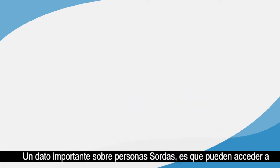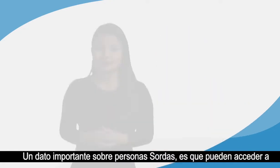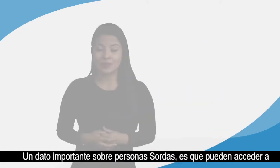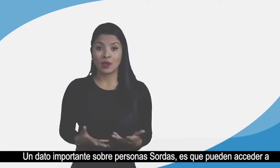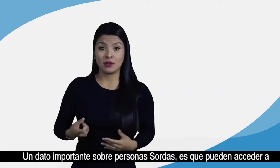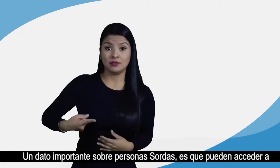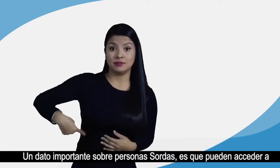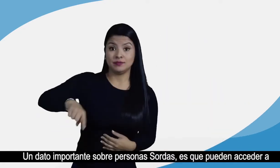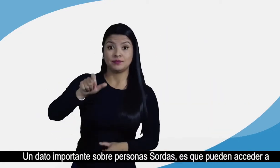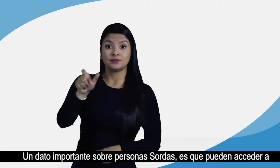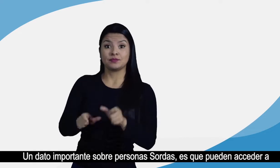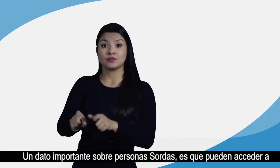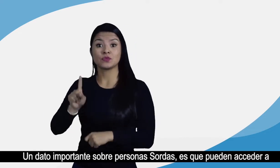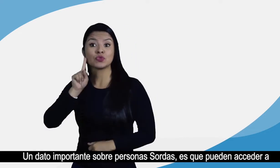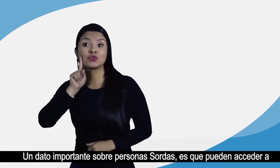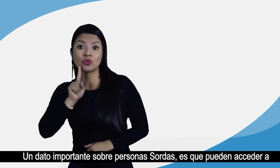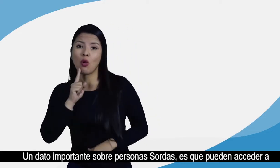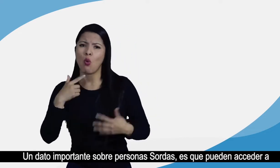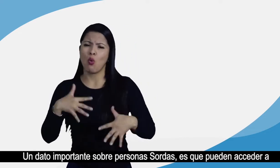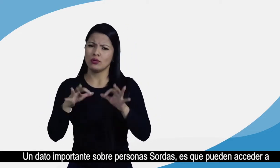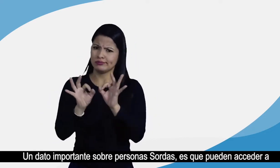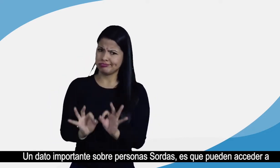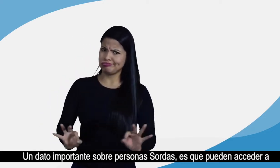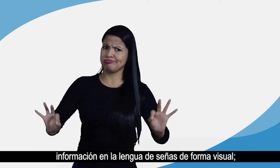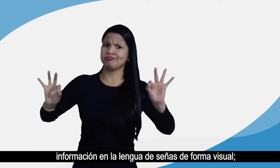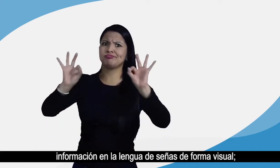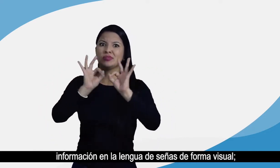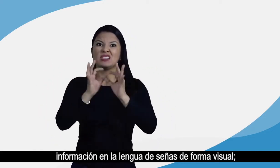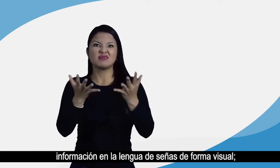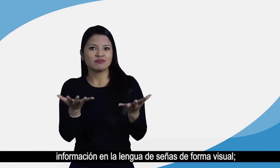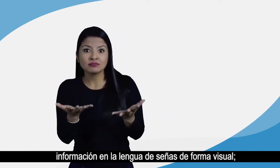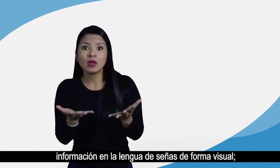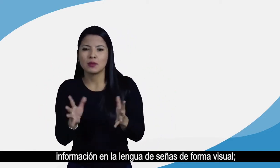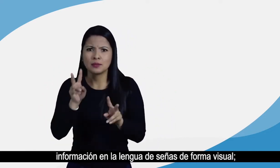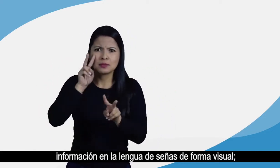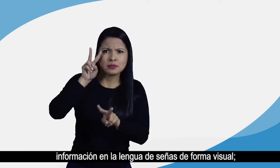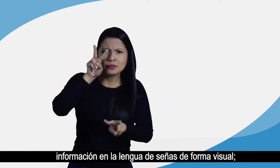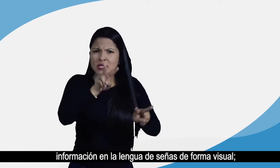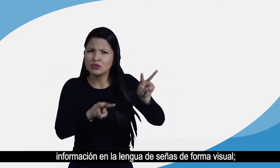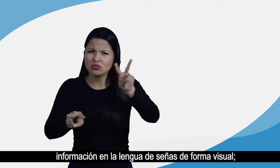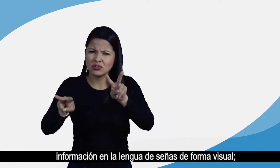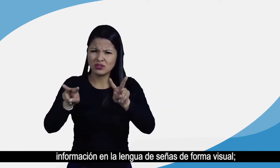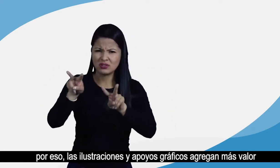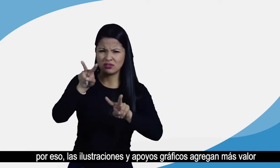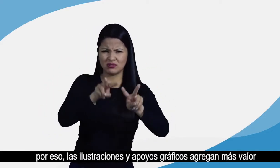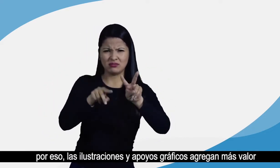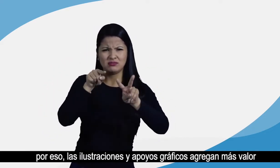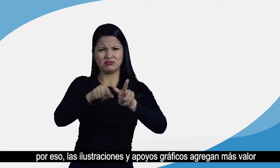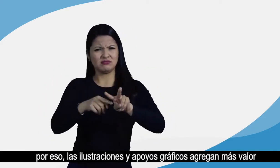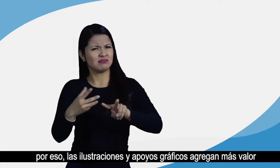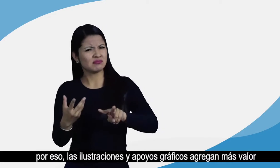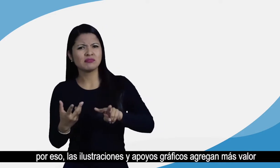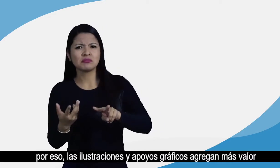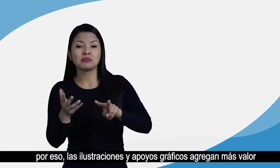importante sobre personas sordas es que pueden acceder a información en la lengua de señas de forma visual, por eso las